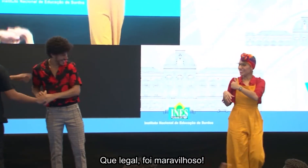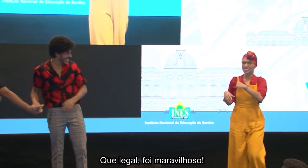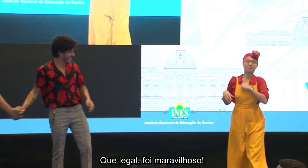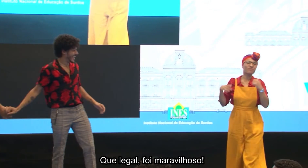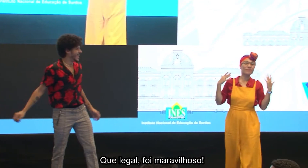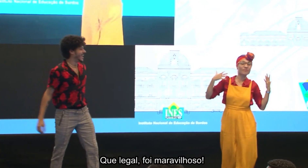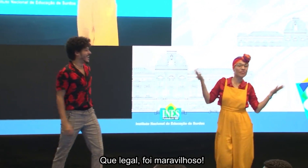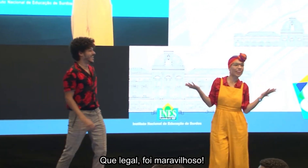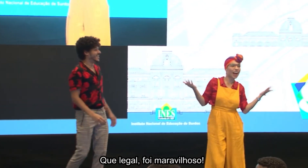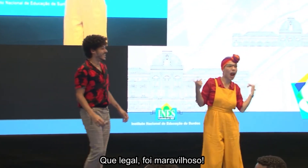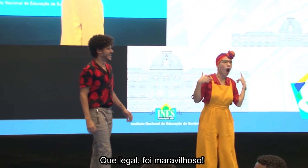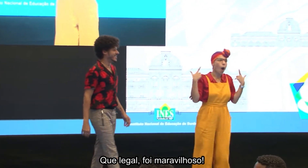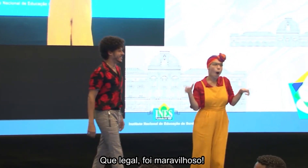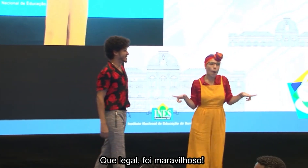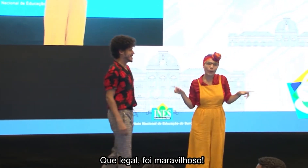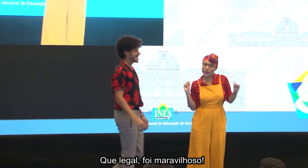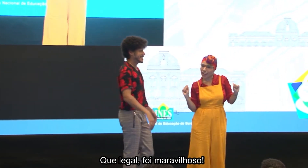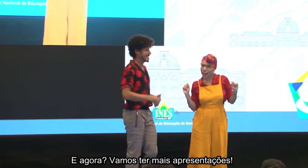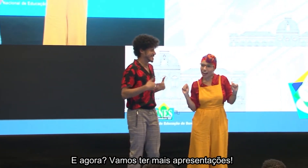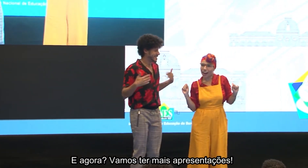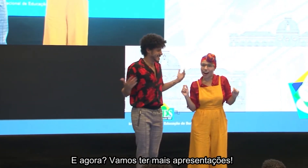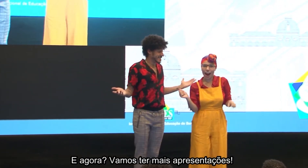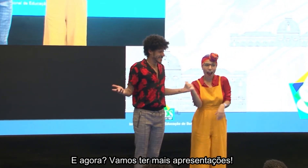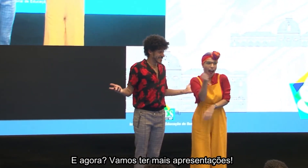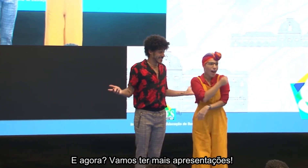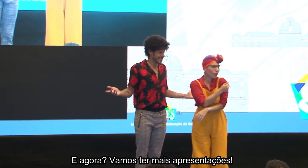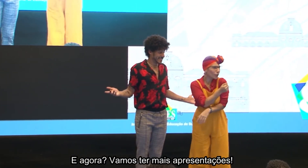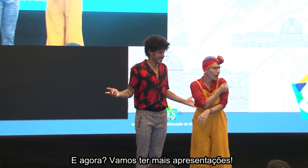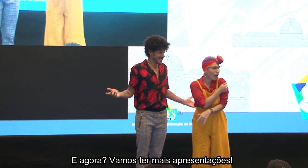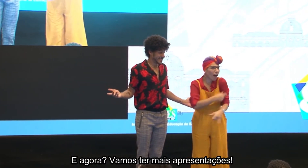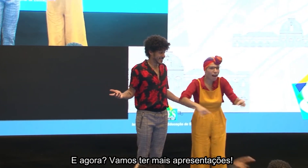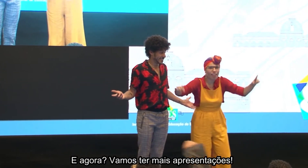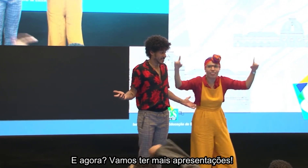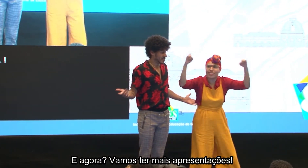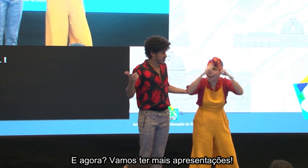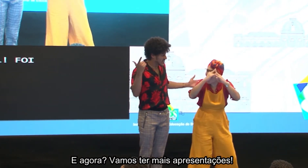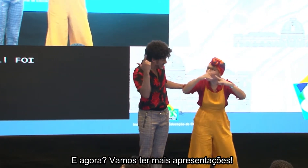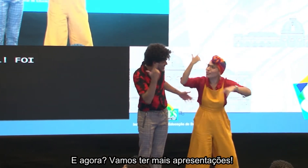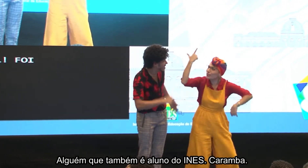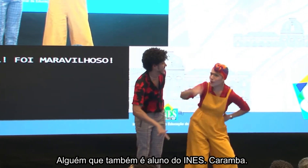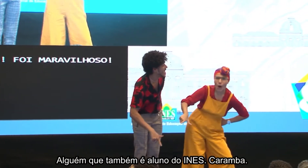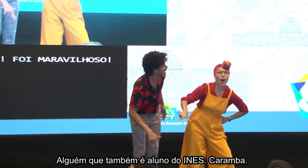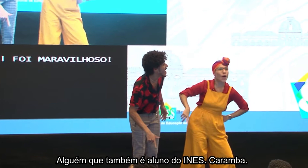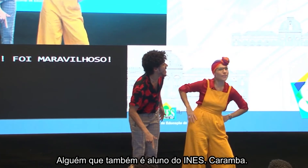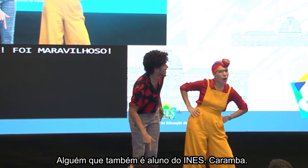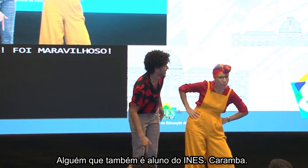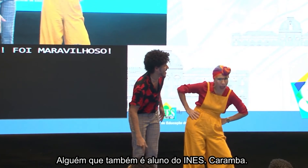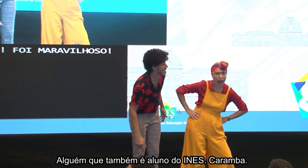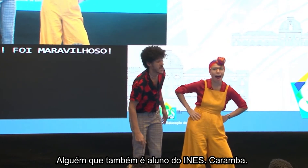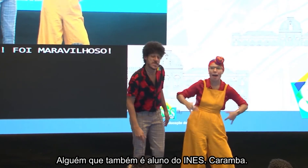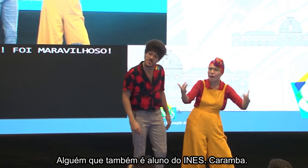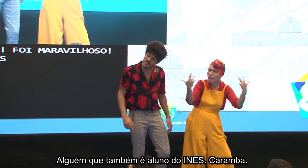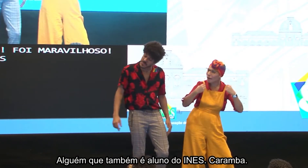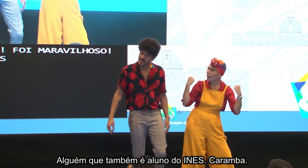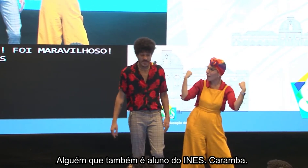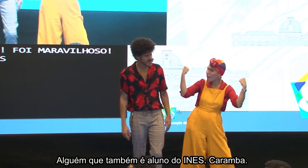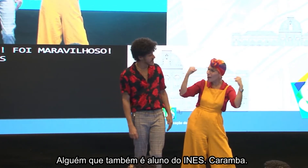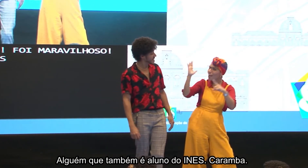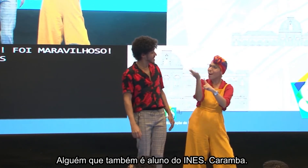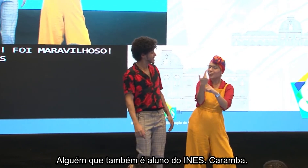legal, foi maravilhoso. E agora, vamos ter mais apresentações de alguém que também é aluno do INES. Olha,